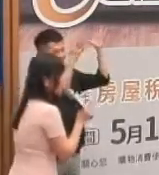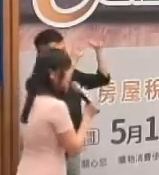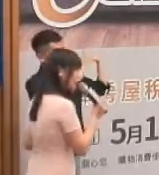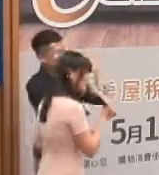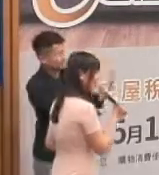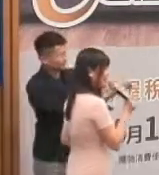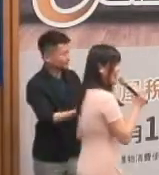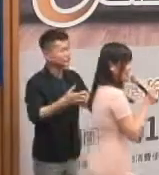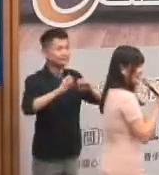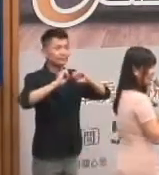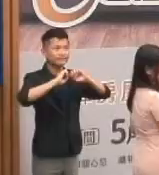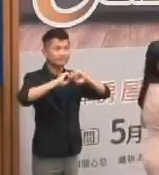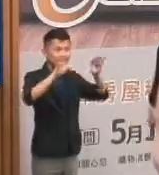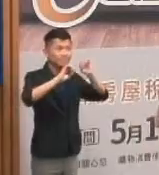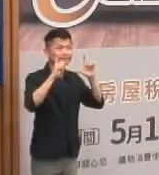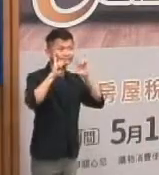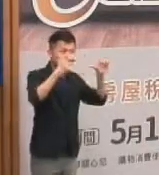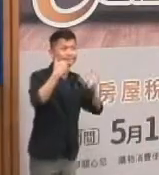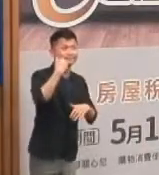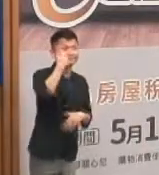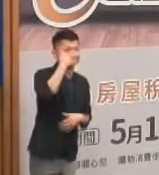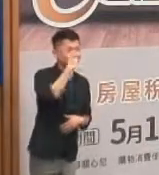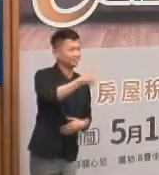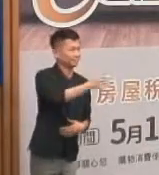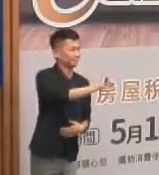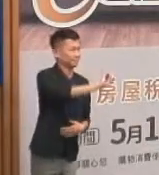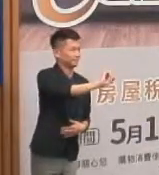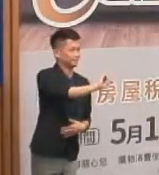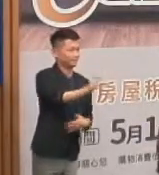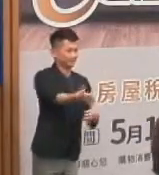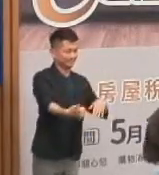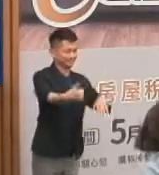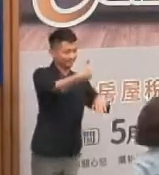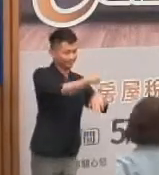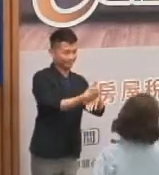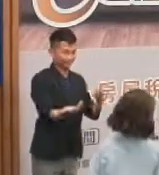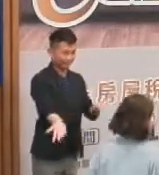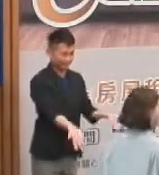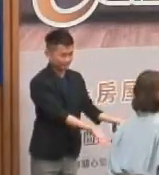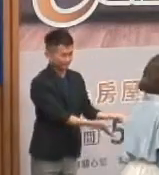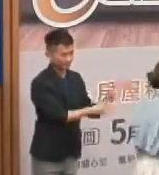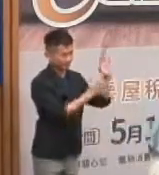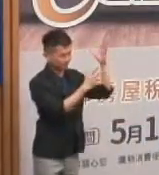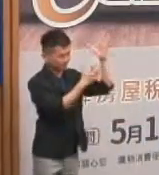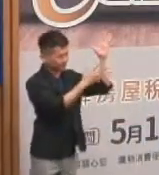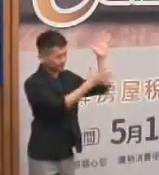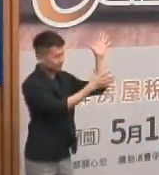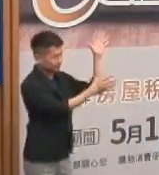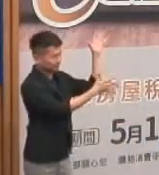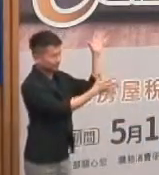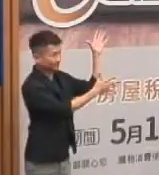们这一次的宣传大使谢金颖再度来到我们的台上，掌声欢迎金颖。